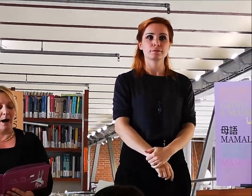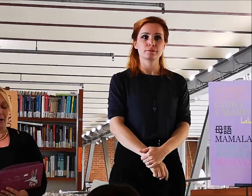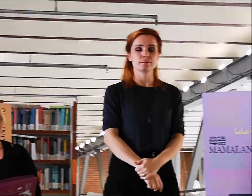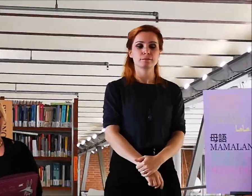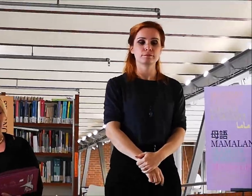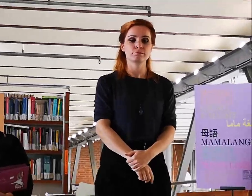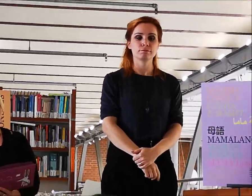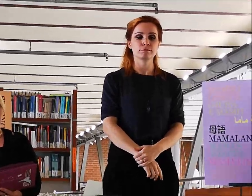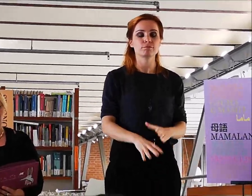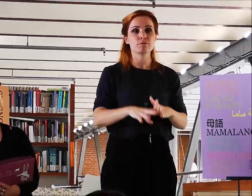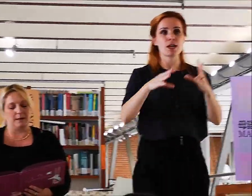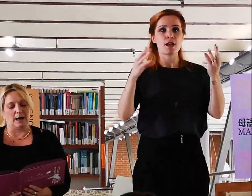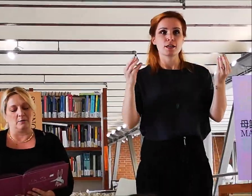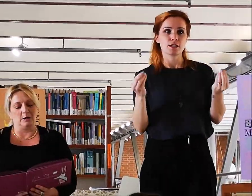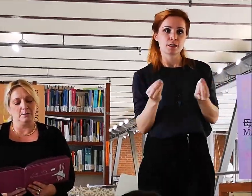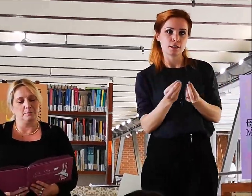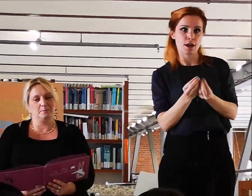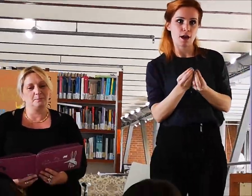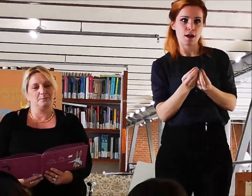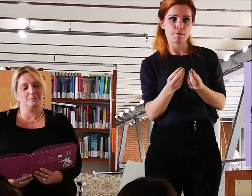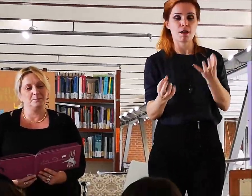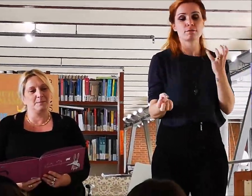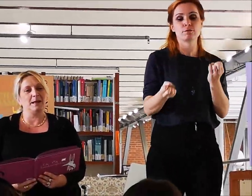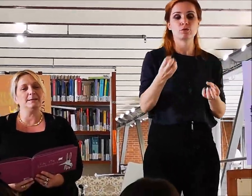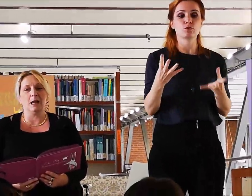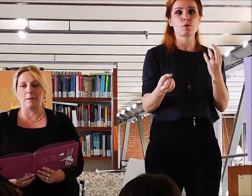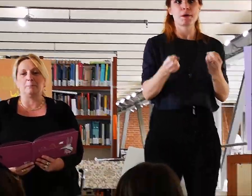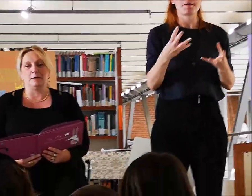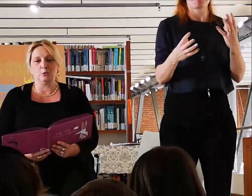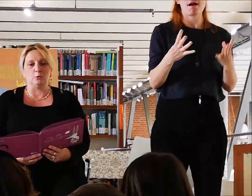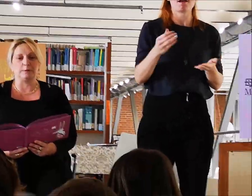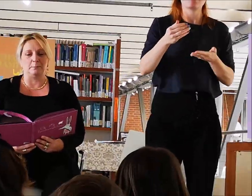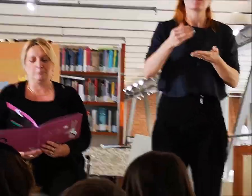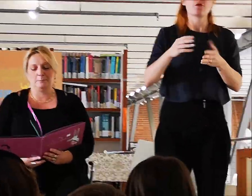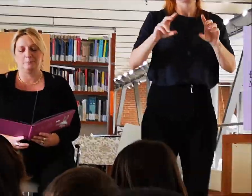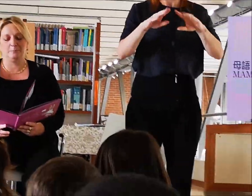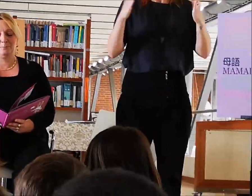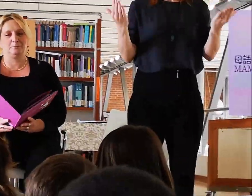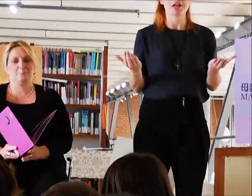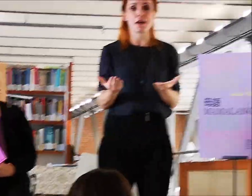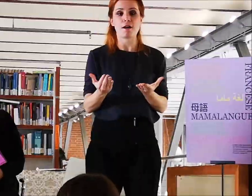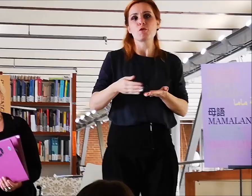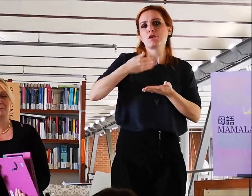Si preparano una squisita zuppa di cavoli e se la pappano tutta.